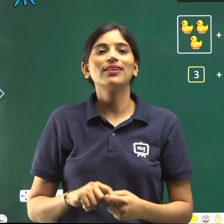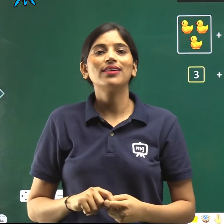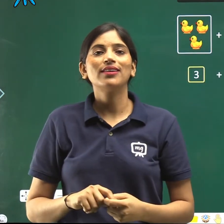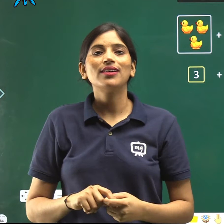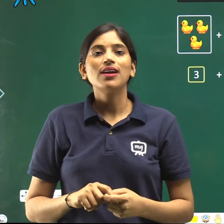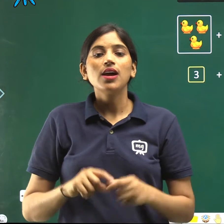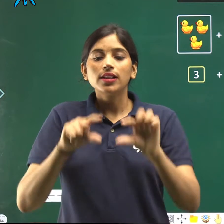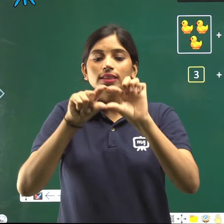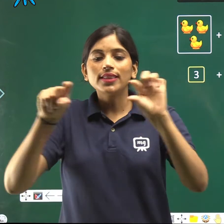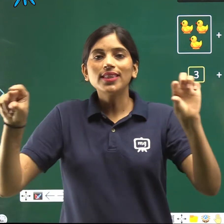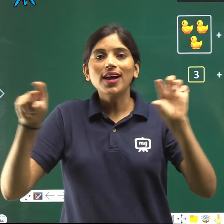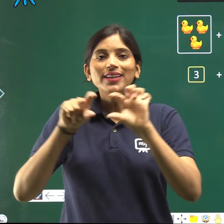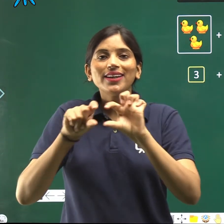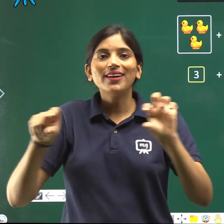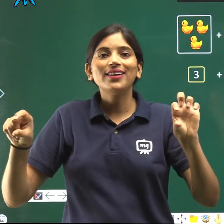तालिका